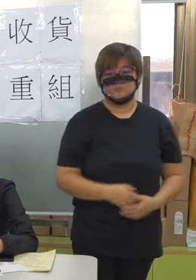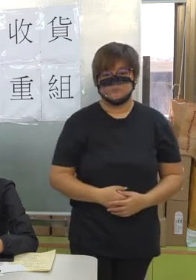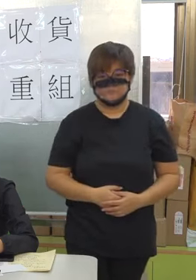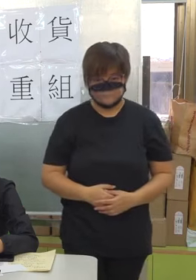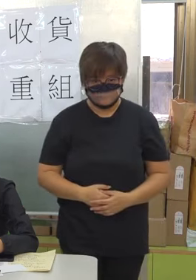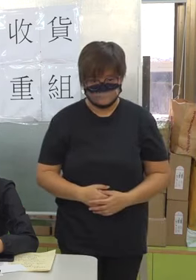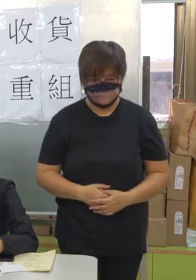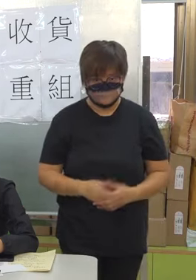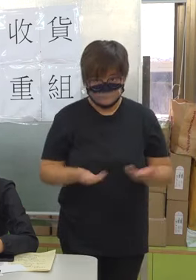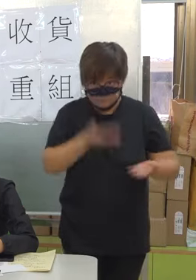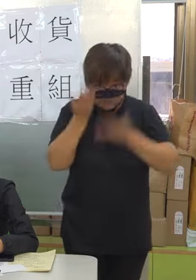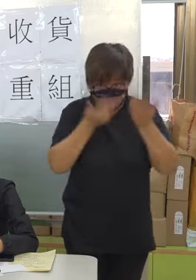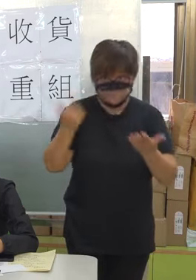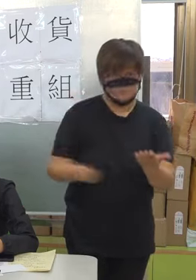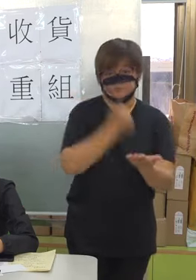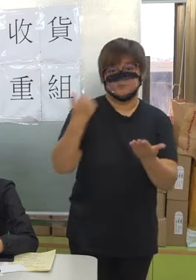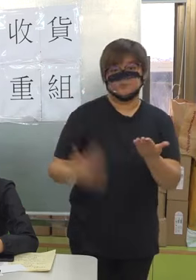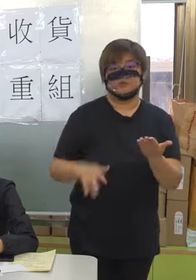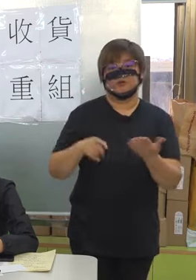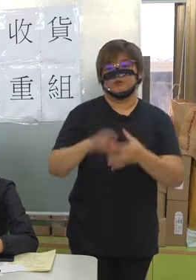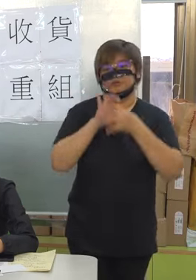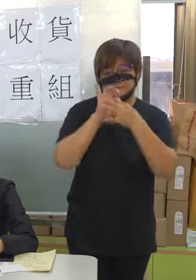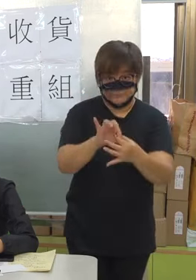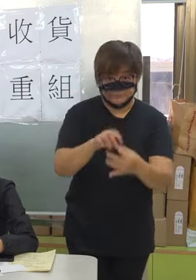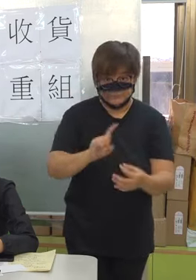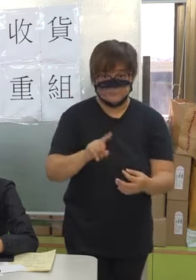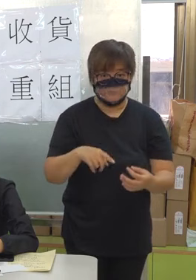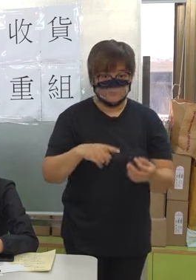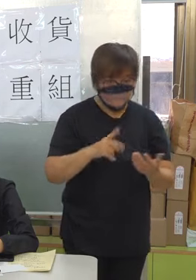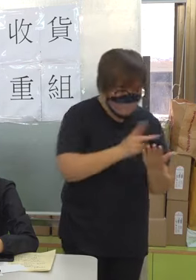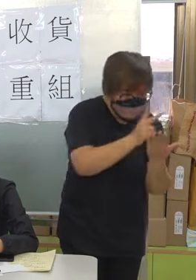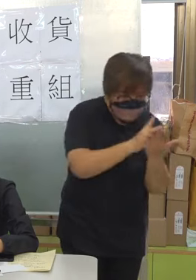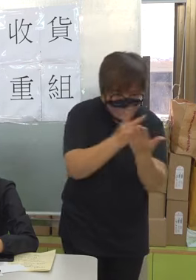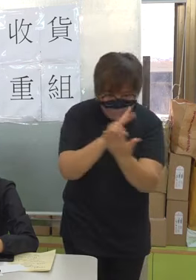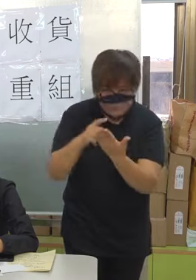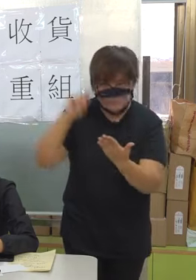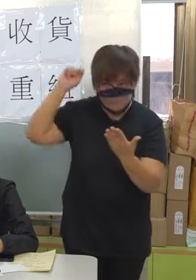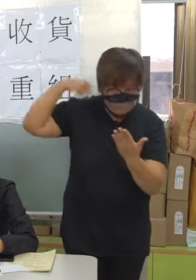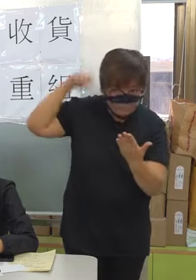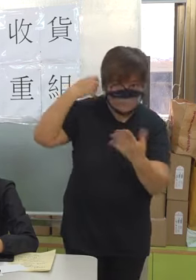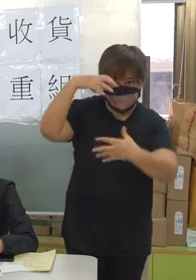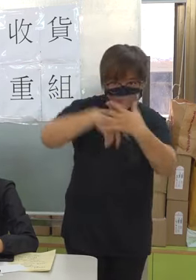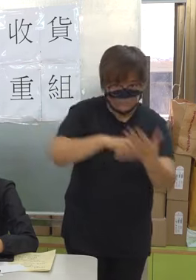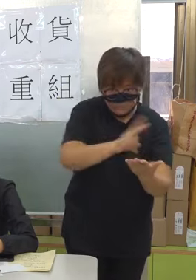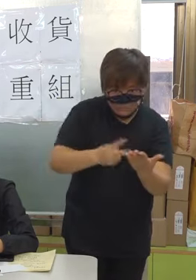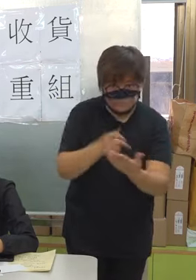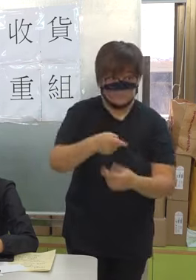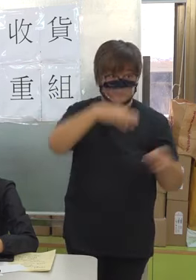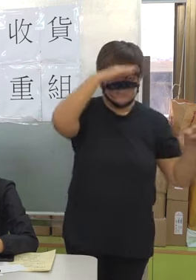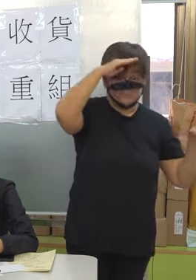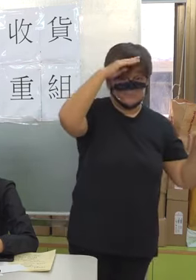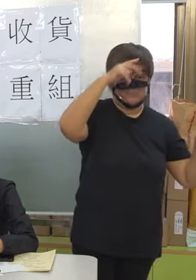傷復原的政策方針，政權視警隊為維穩工具、鎮壓工具，令到警民對